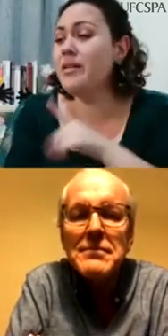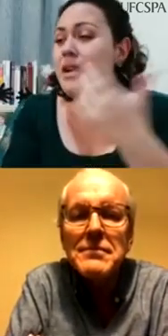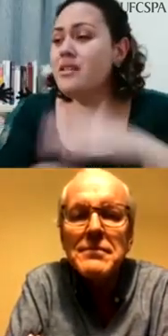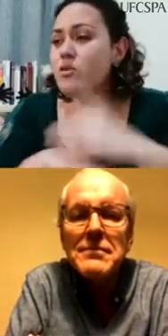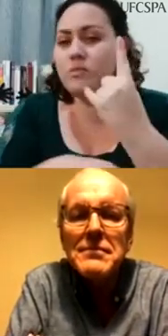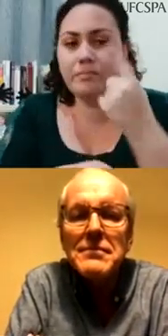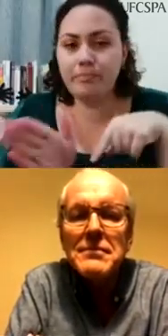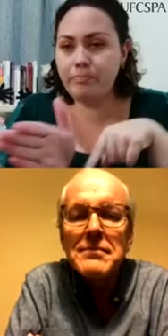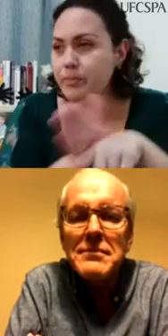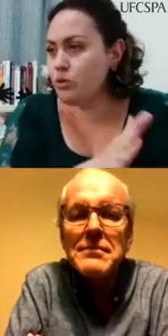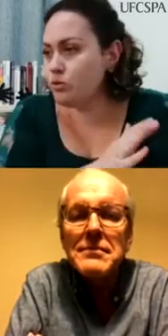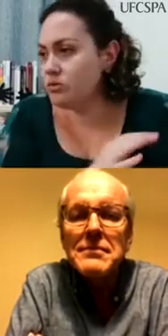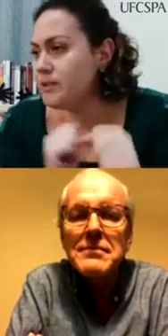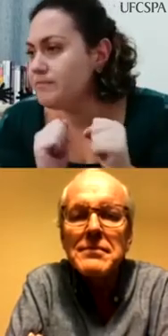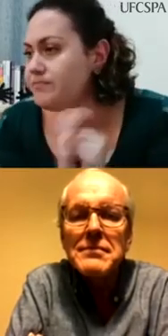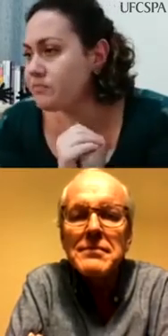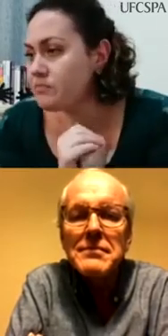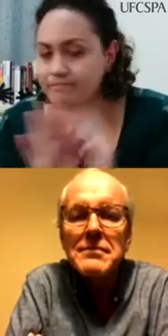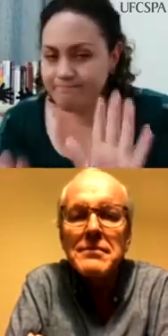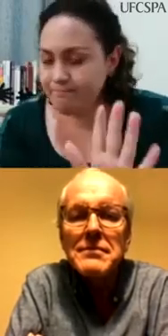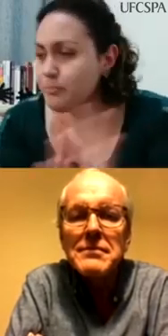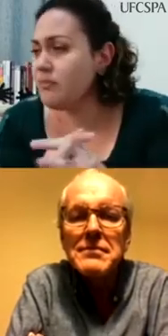Tá. Tem mais uma pergunta.